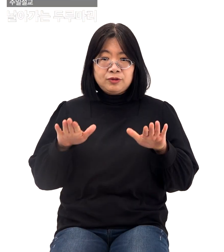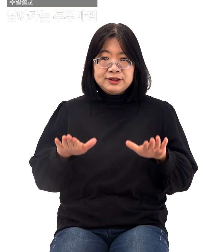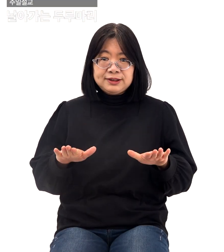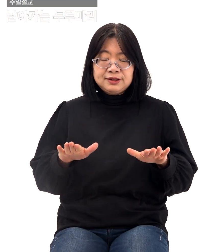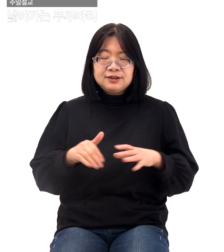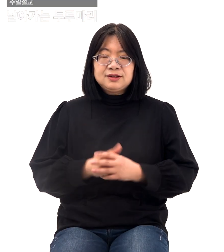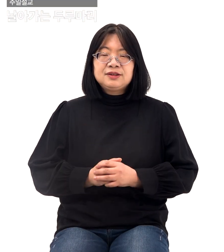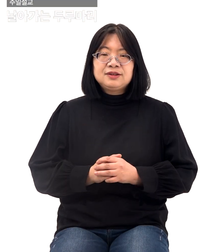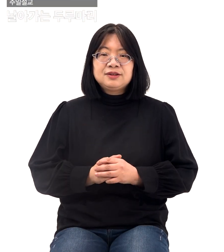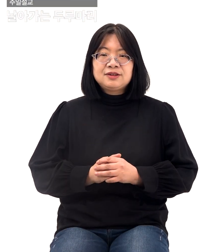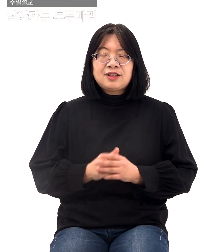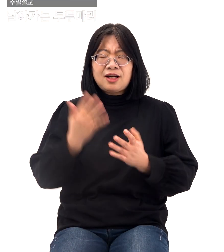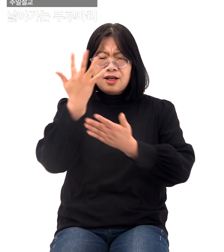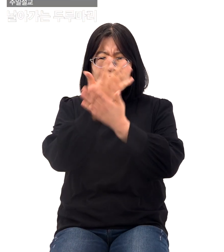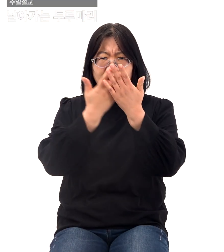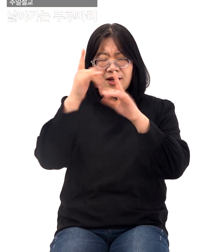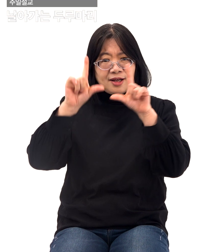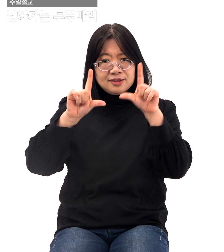오늘 환상은